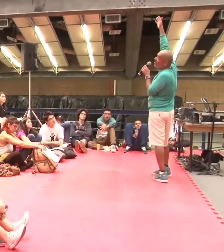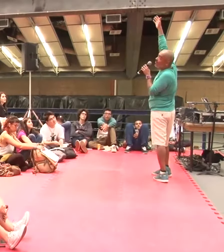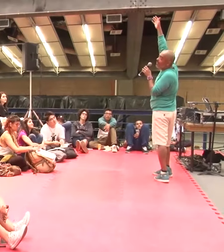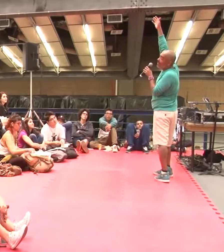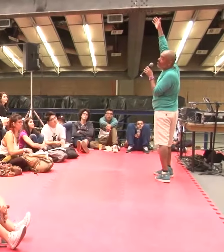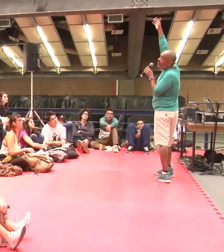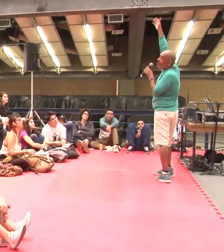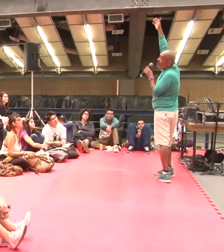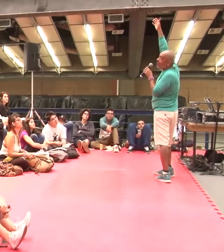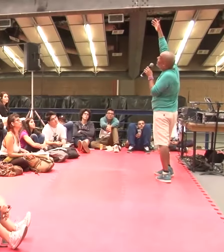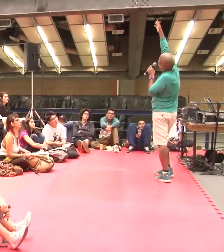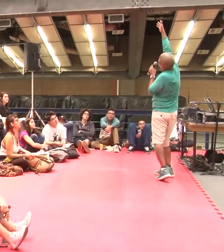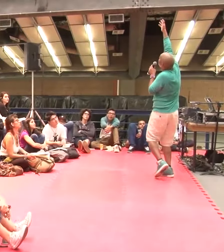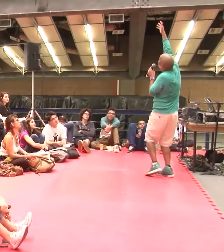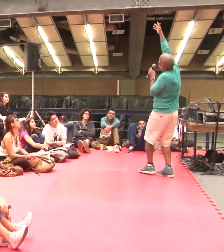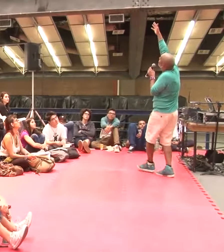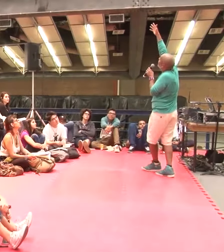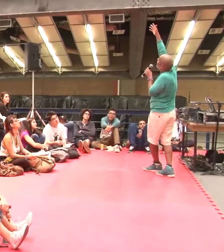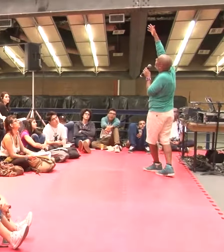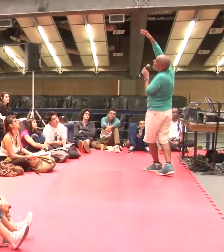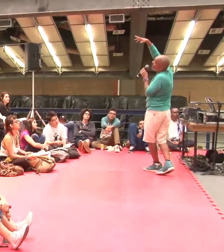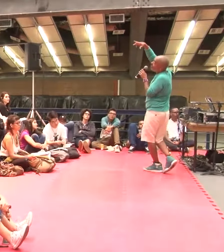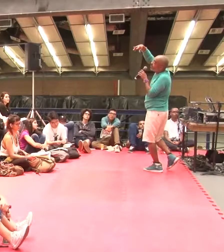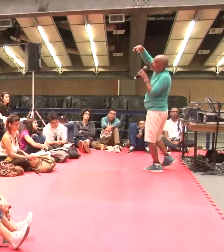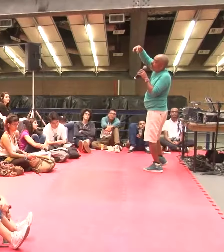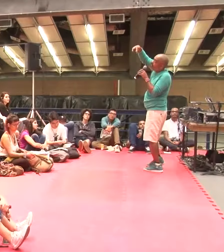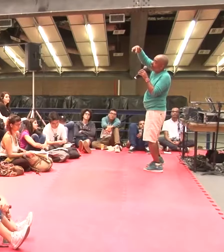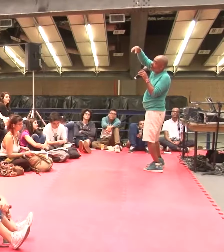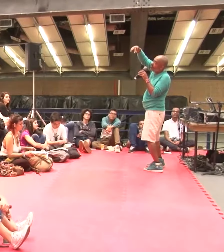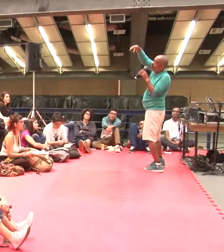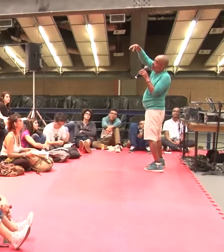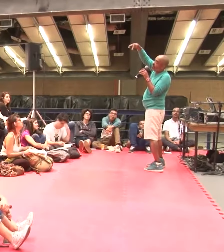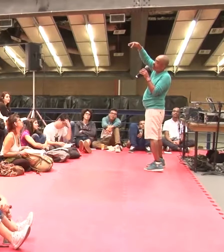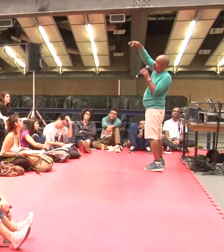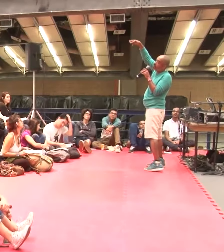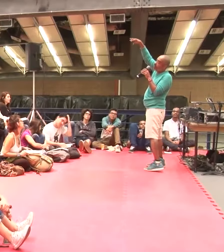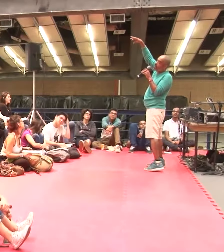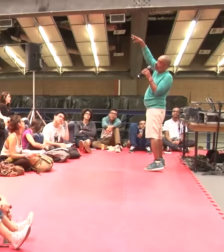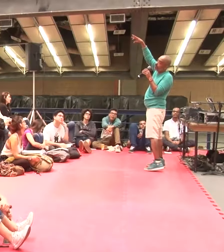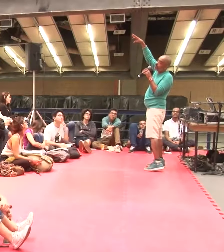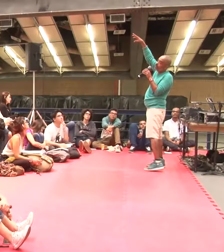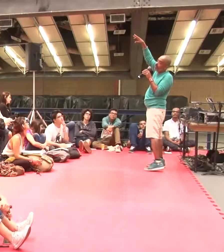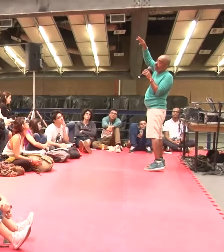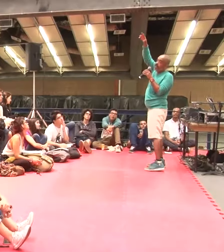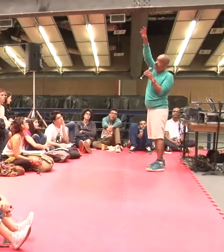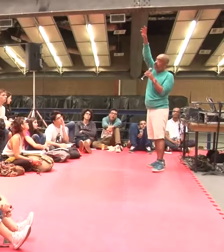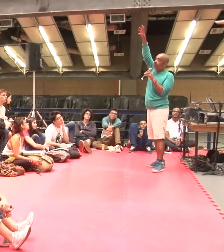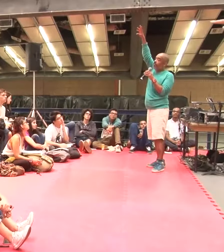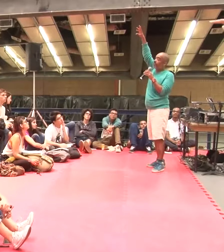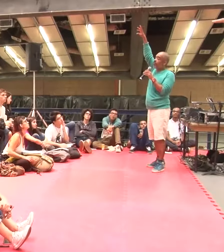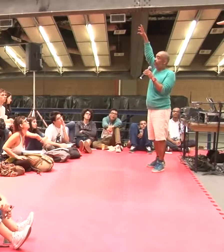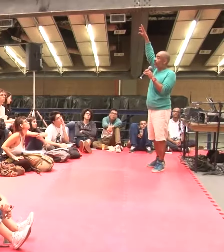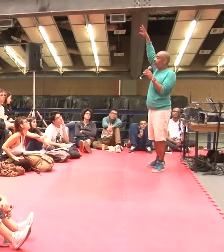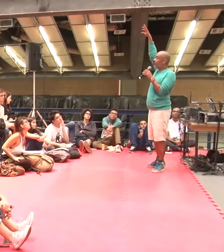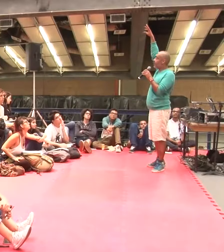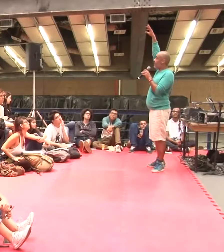Meu marido não me dá uma gestão atenção. Fica olhando para lá. E à medida que o barco vai fazendo a volta, saindo da barra do porto, né? E ele não vê